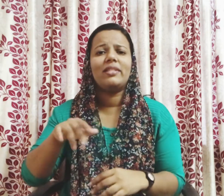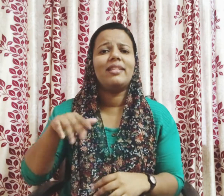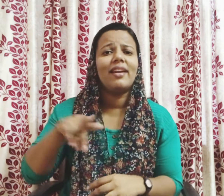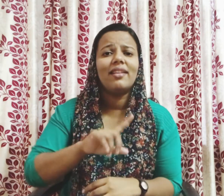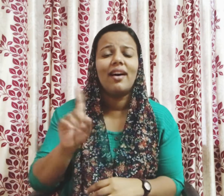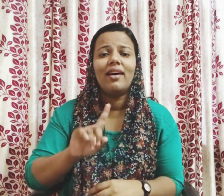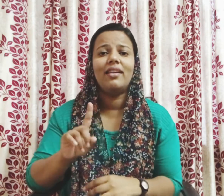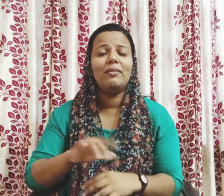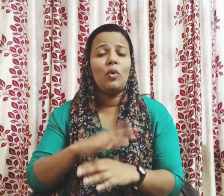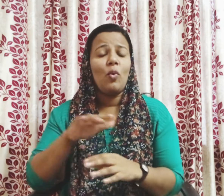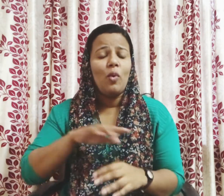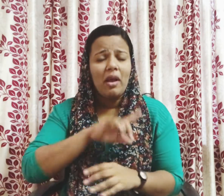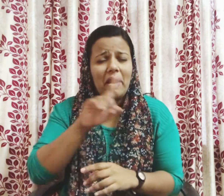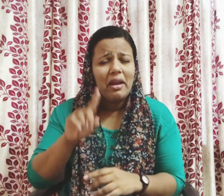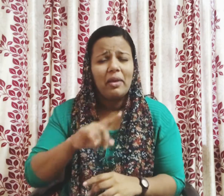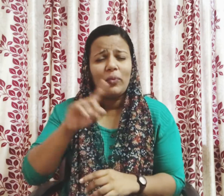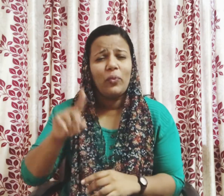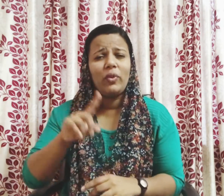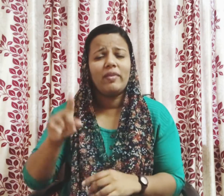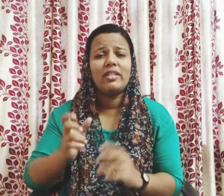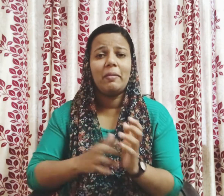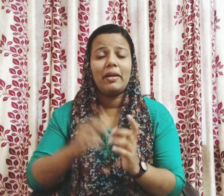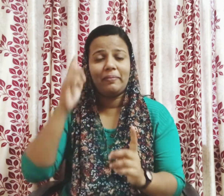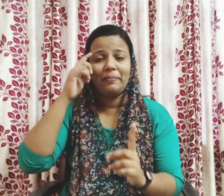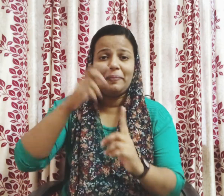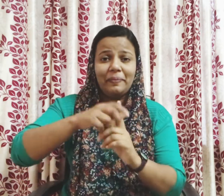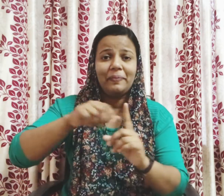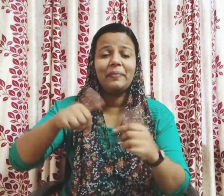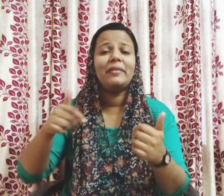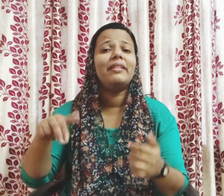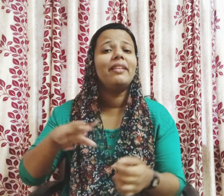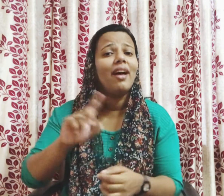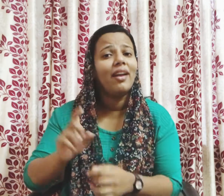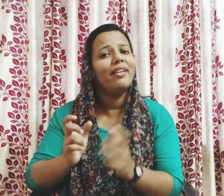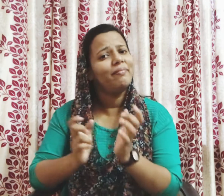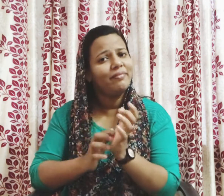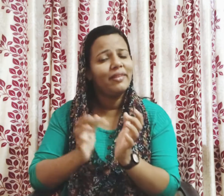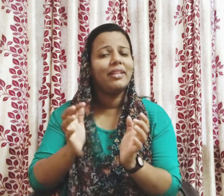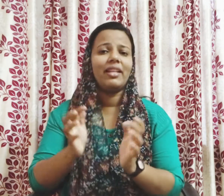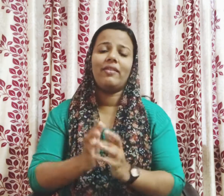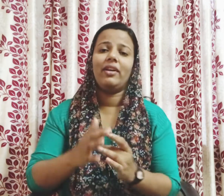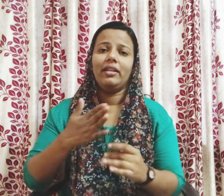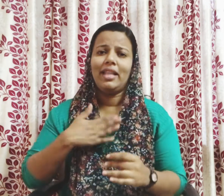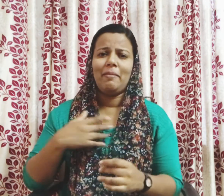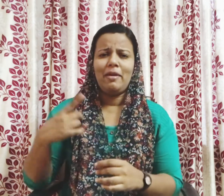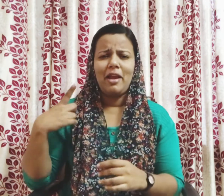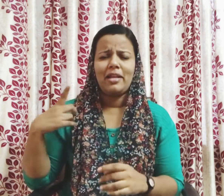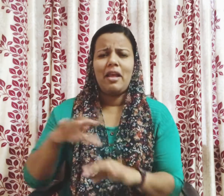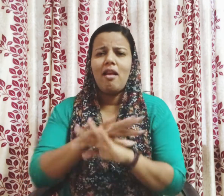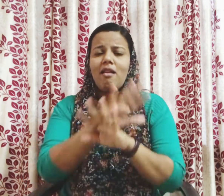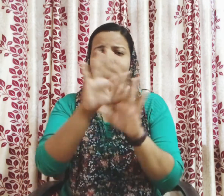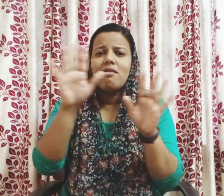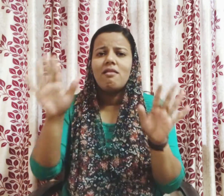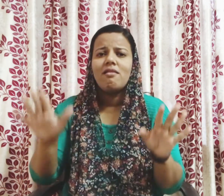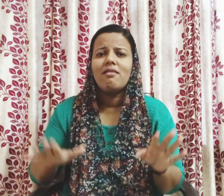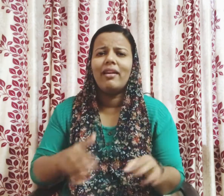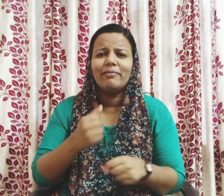നടത്തുന്നത് കർത്താവ്, അനുദിനം നമ്മളെ ജയകരമായി കൊണ്ടുപോകുന്നത് കർത്താവ്, നമ്മളായിരിക്കുന്നിടത്തൊക്കെയും നമുക്ക്